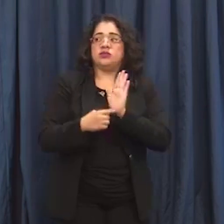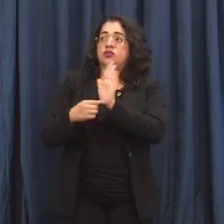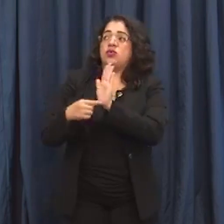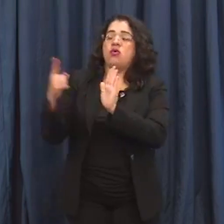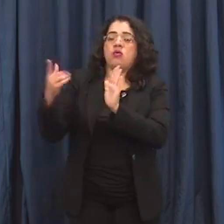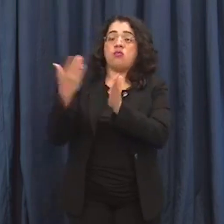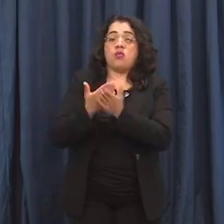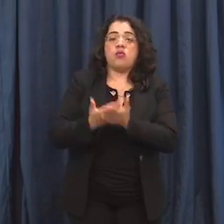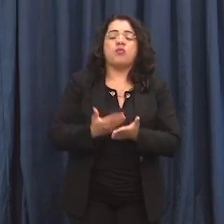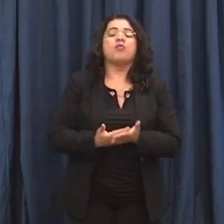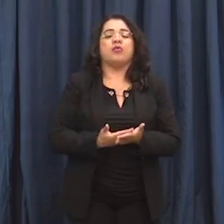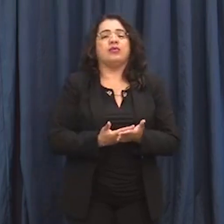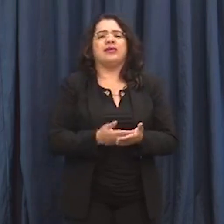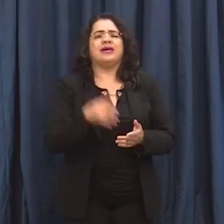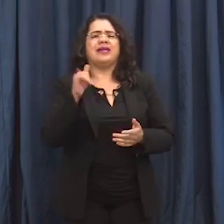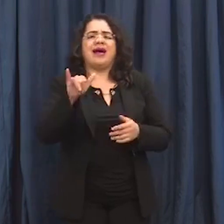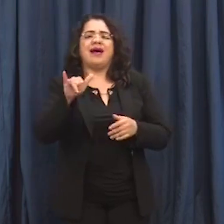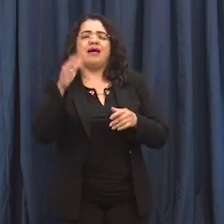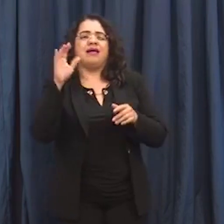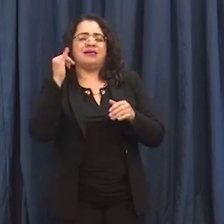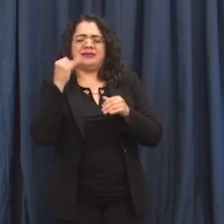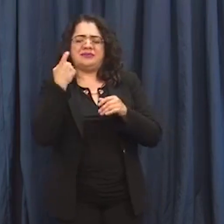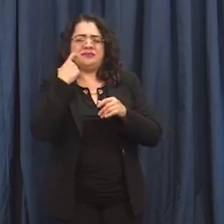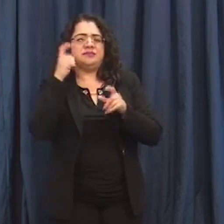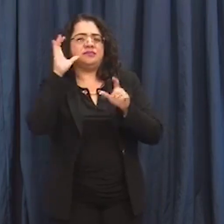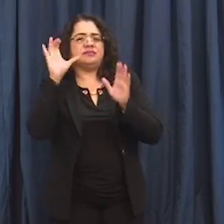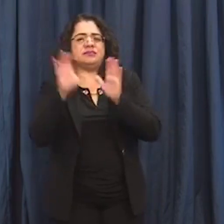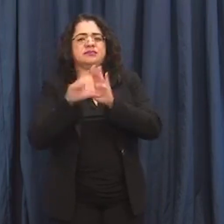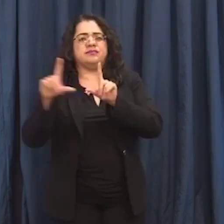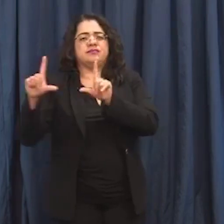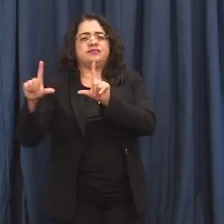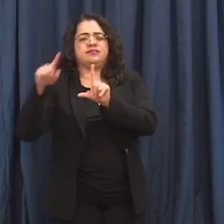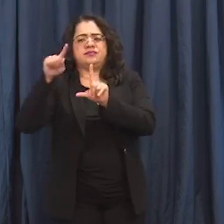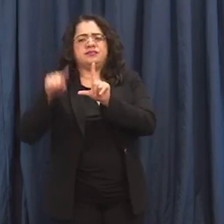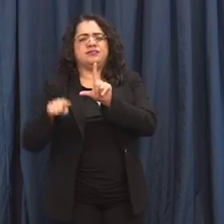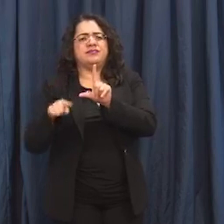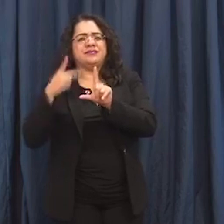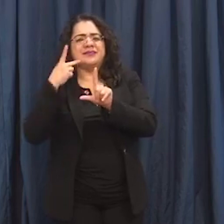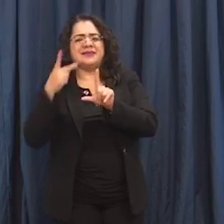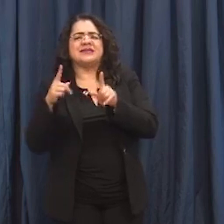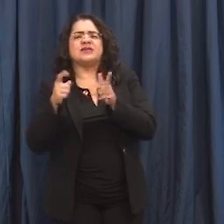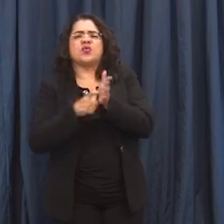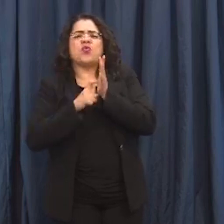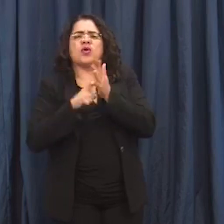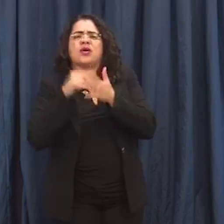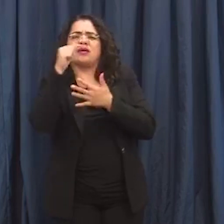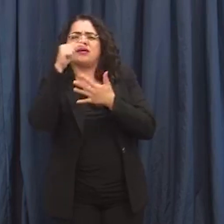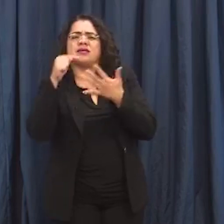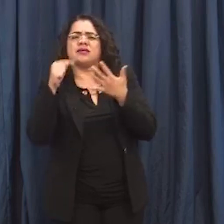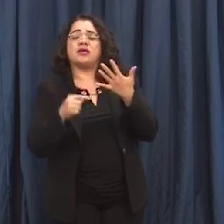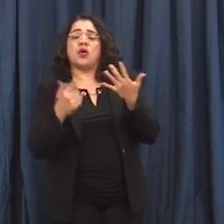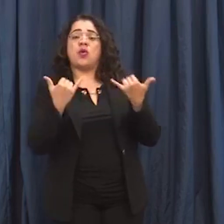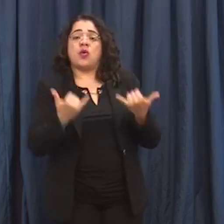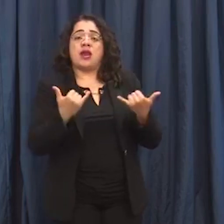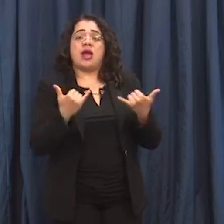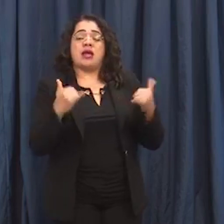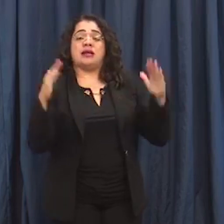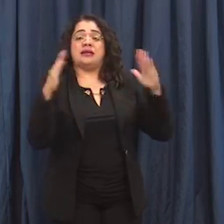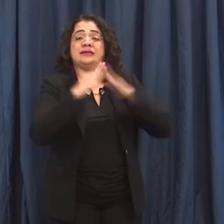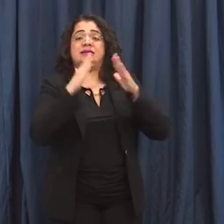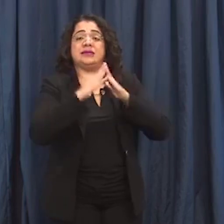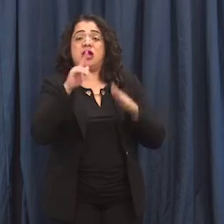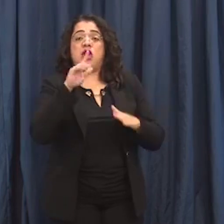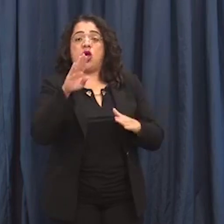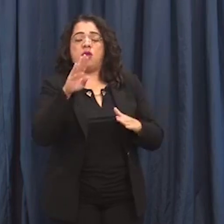la última imagen que enseñamos, se pueden ver que en un momento donde estamos en la ciudad de Long